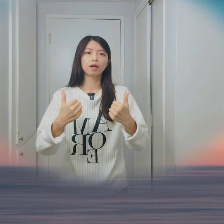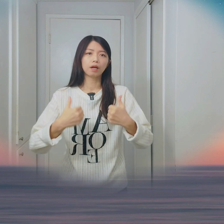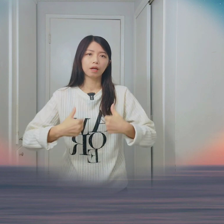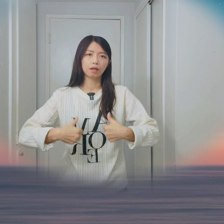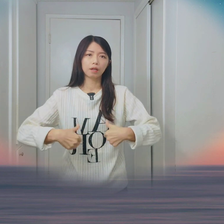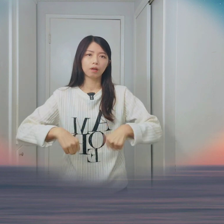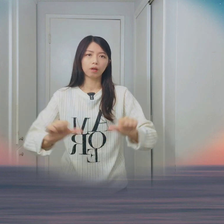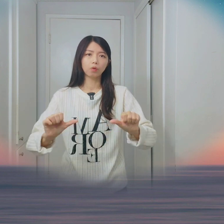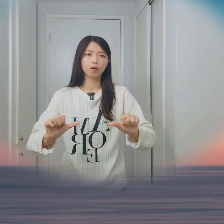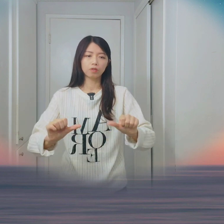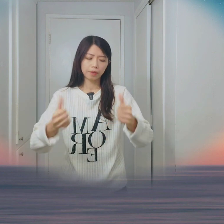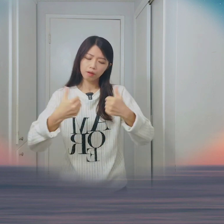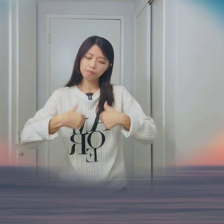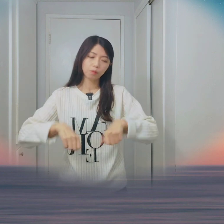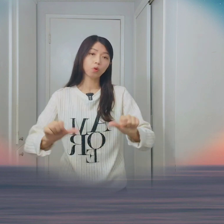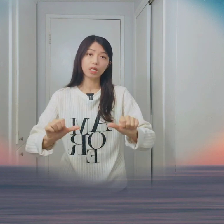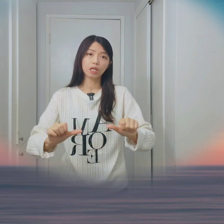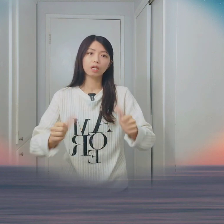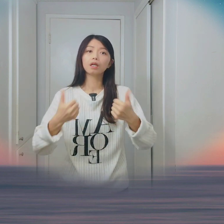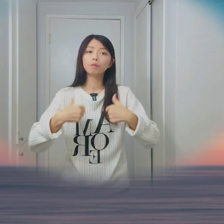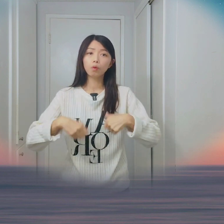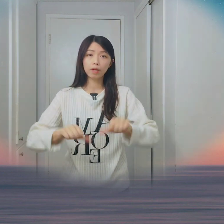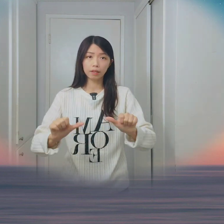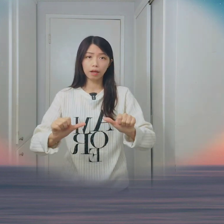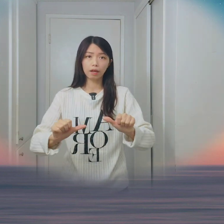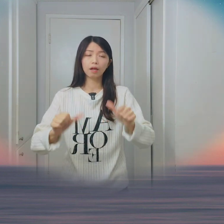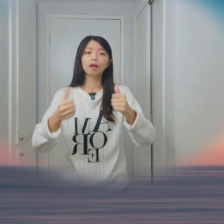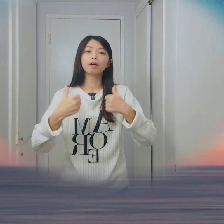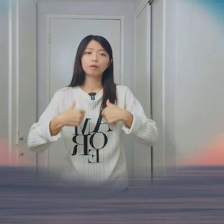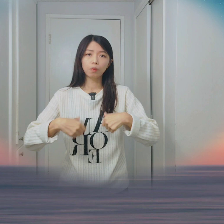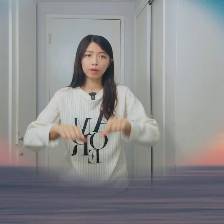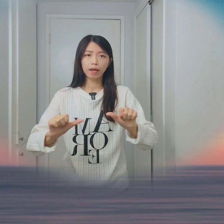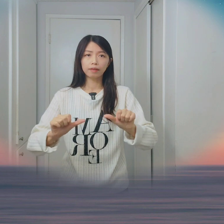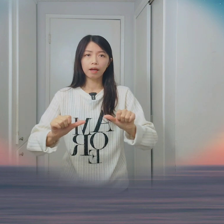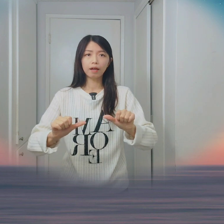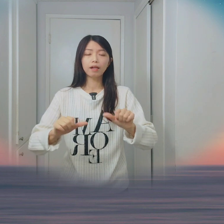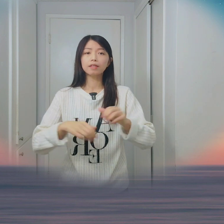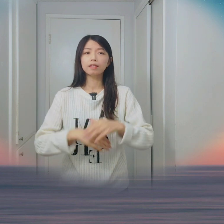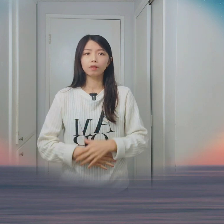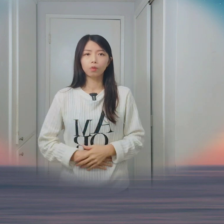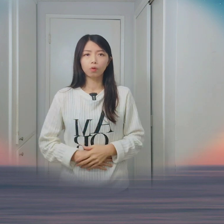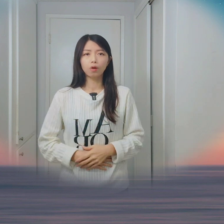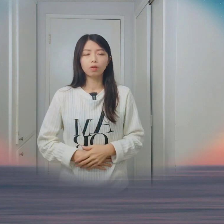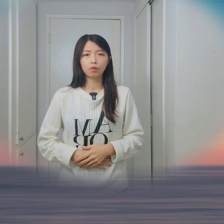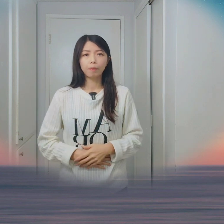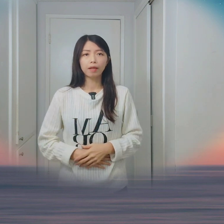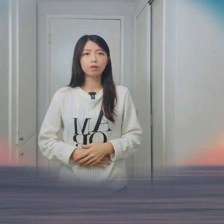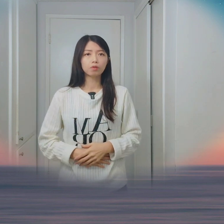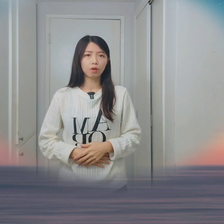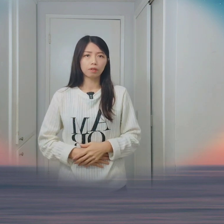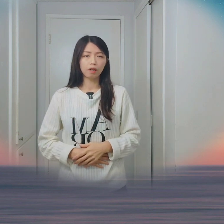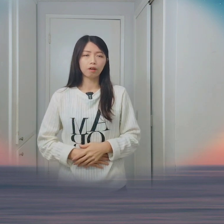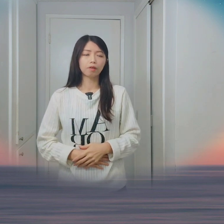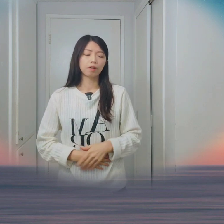손을 이렇게 돌려주시면 돼요. 포기하다. 포기한다 할지라도 뒤에